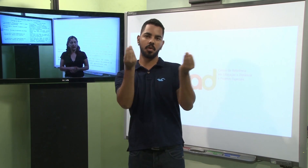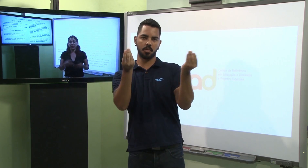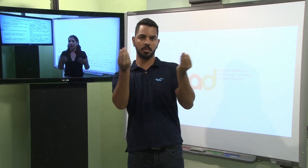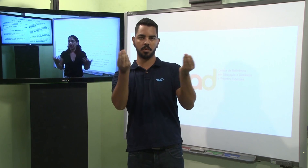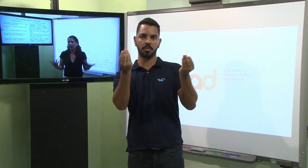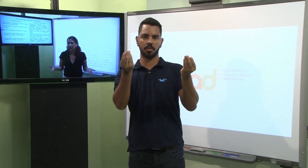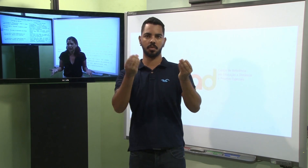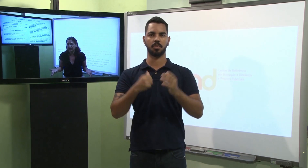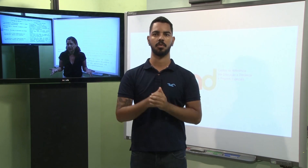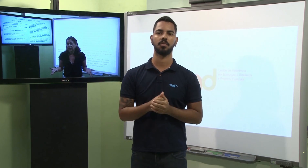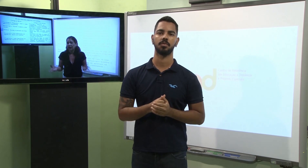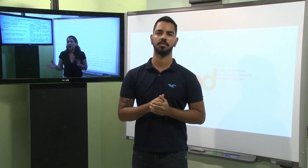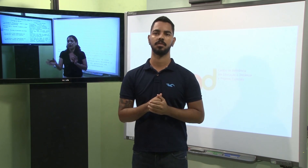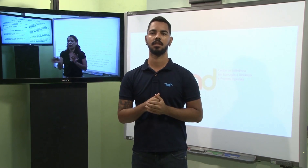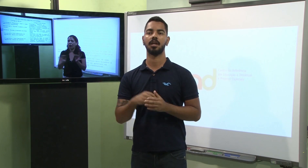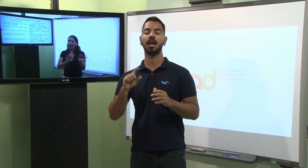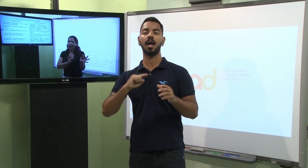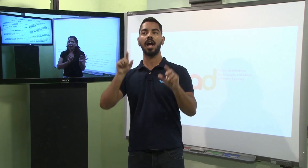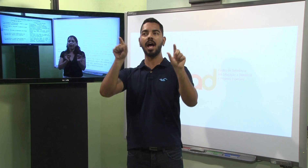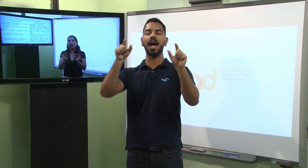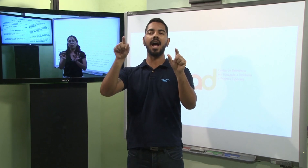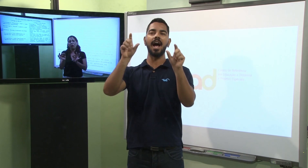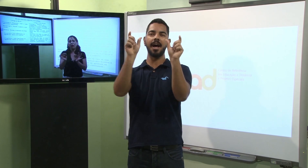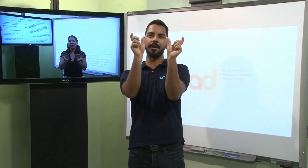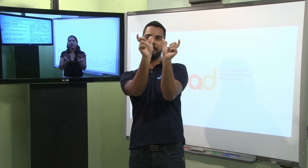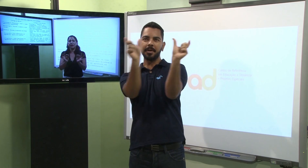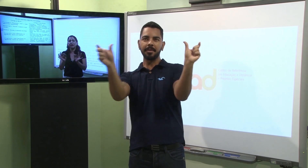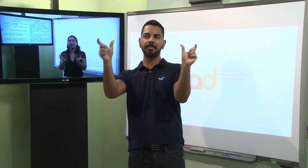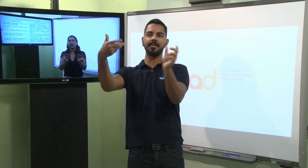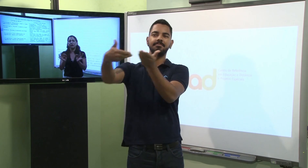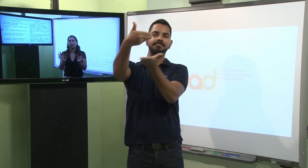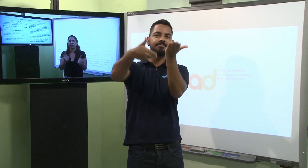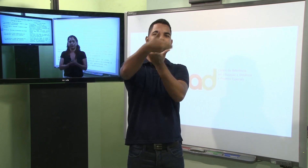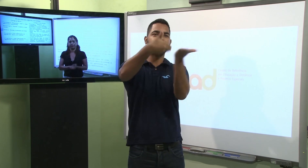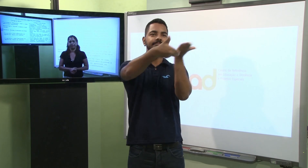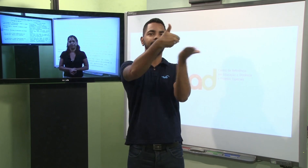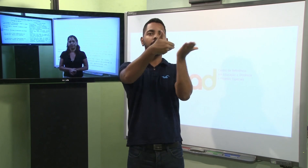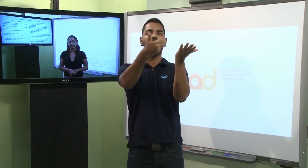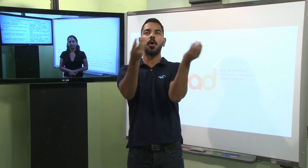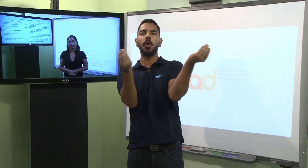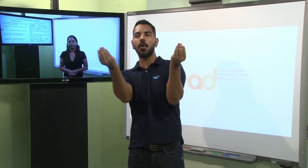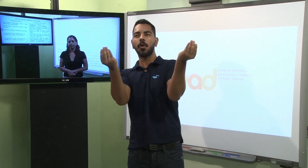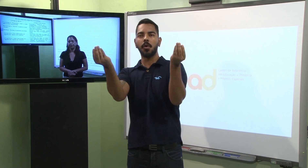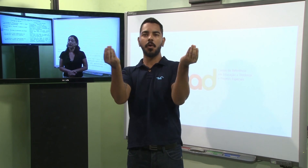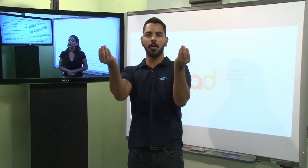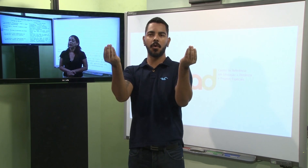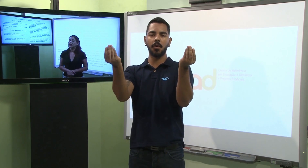das frases entre si. Então, ela organiza isso aí.